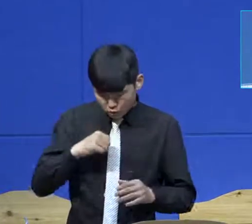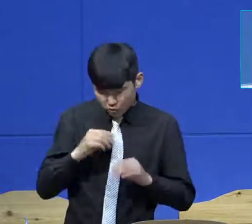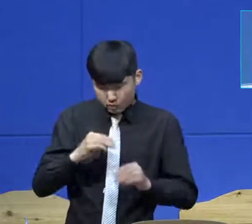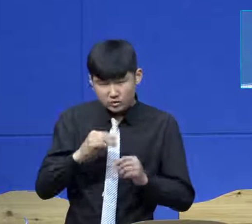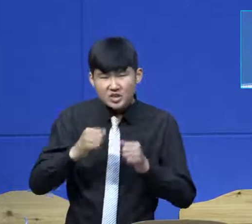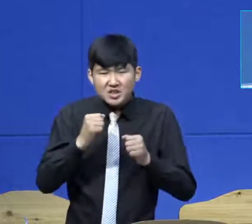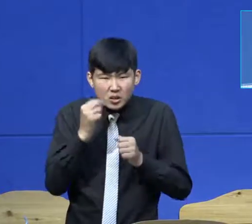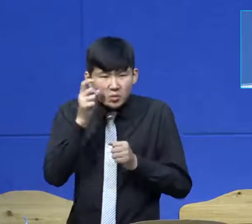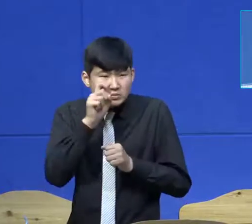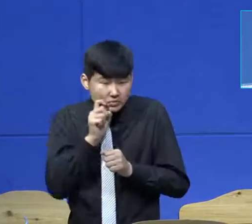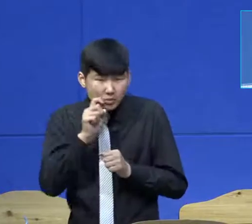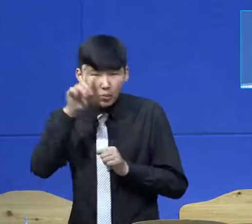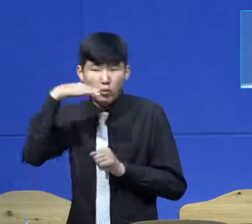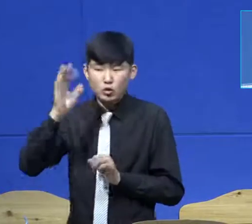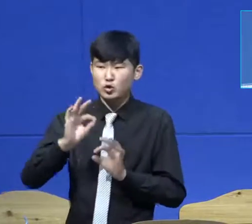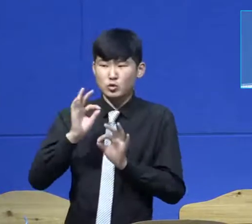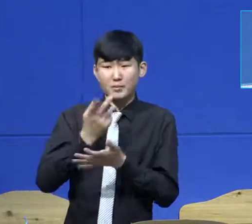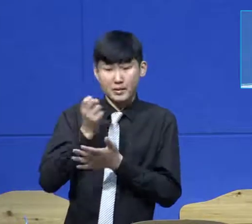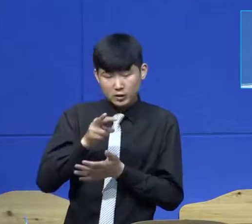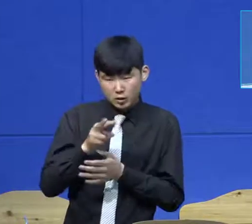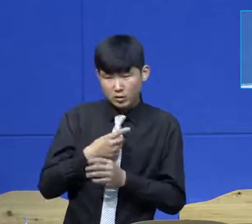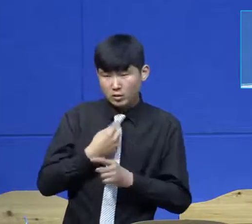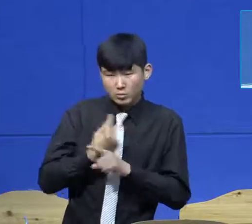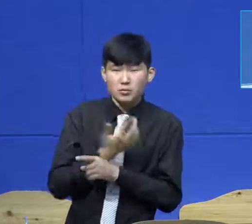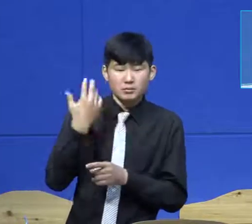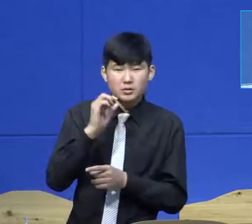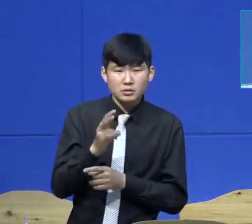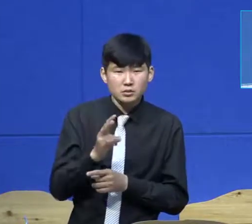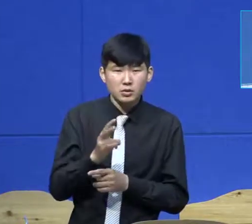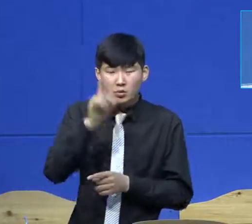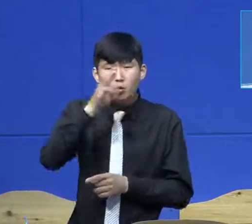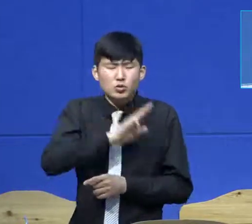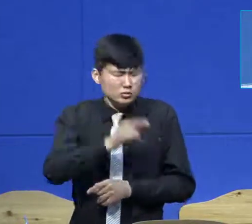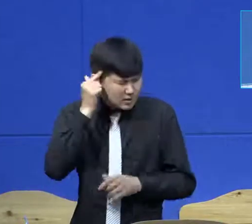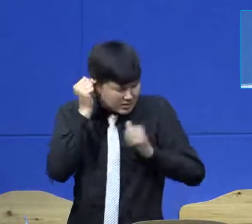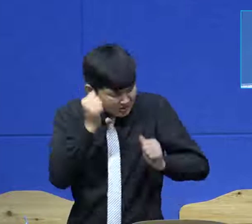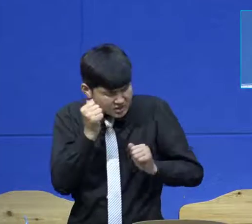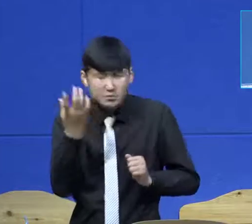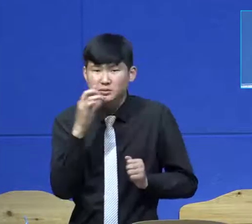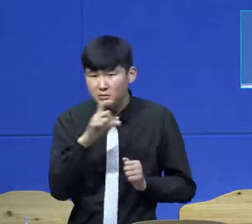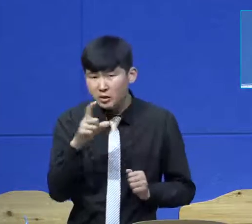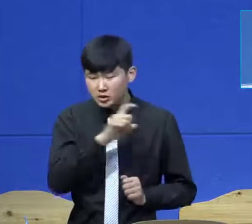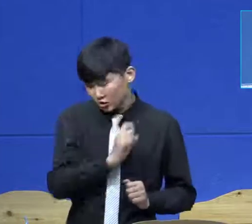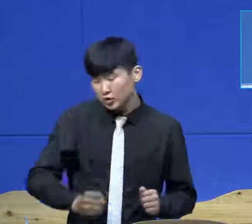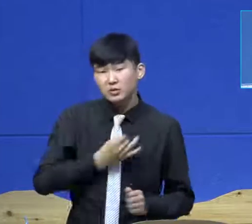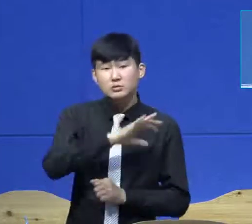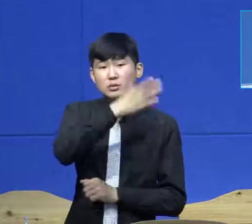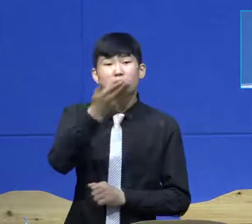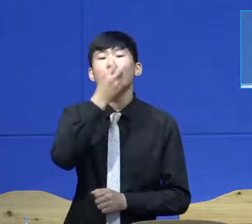тогтоохийг ирмэлцэн бурхны зөвхөн байдалд үл захирагдав. Бурхны төлөө ямар хичээл зүтгэлтэй байна гэсэд итгэжлэрэг харалтаа тав